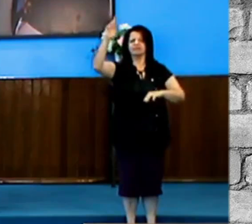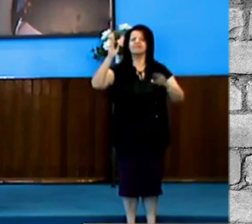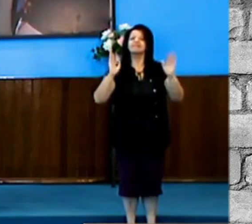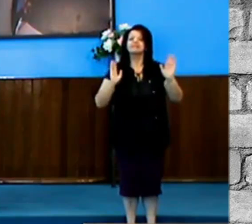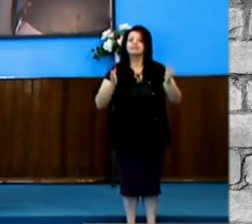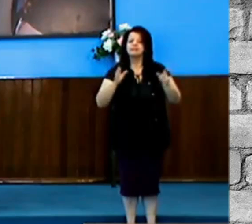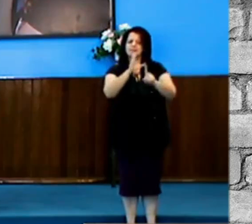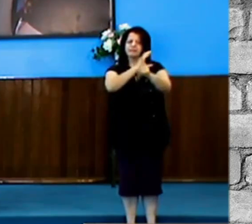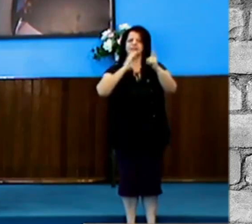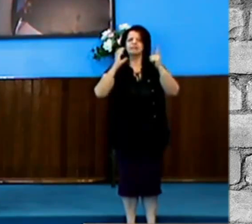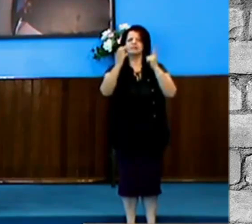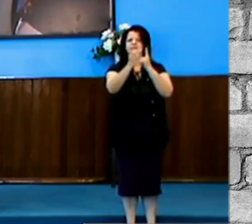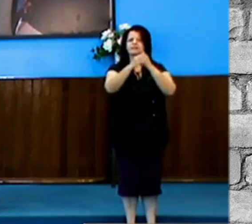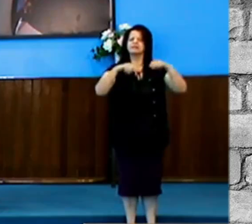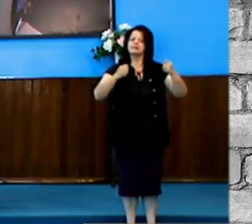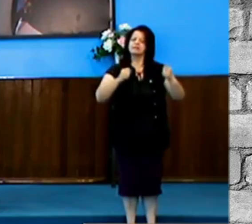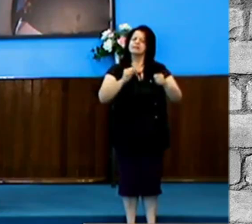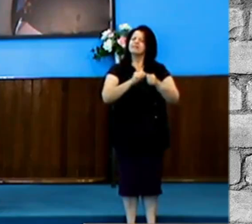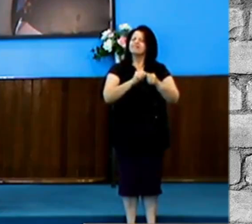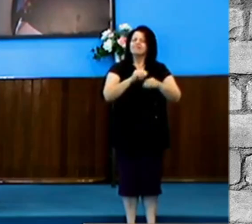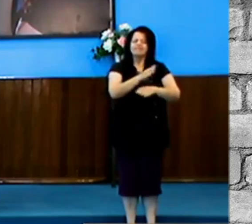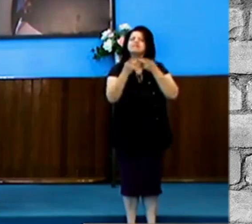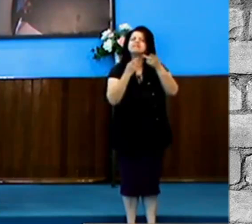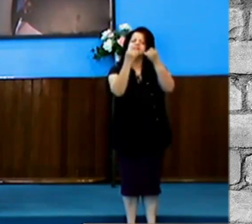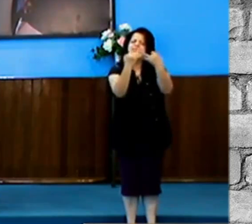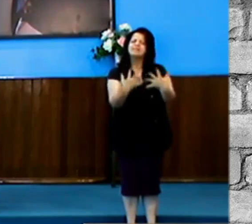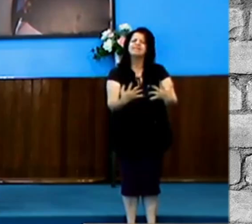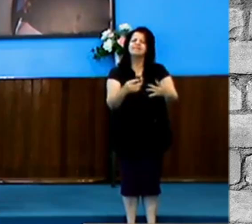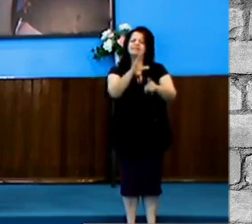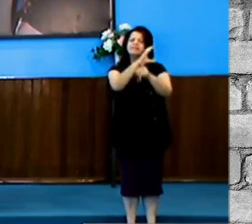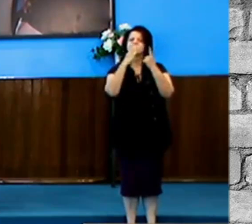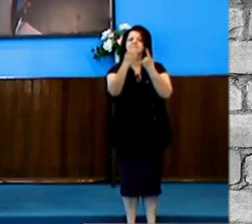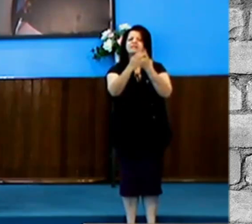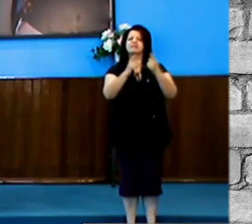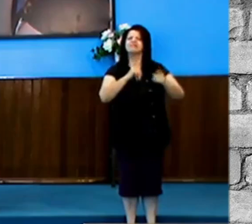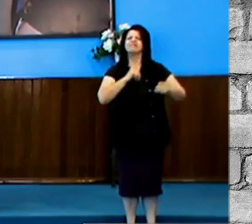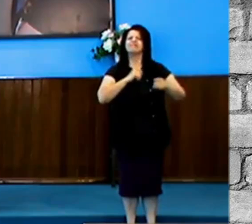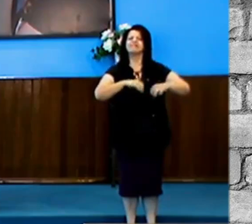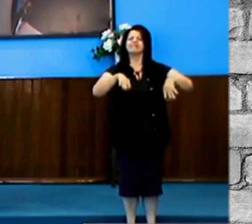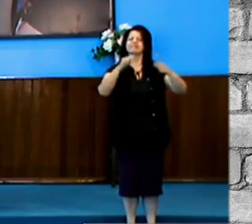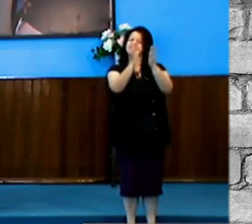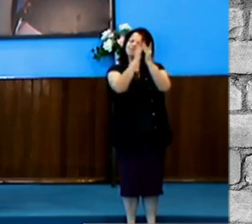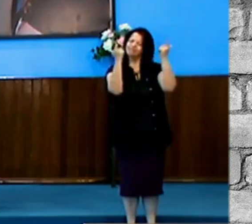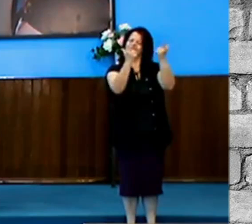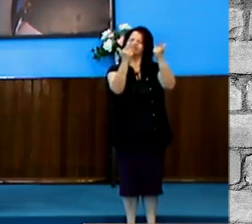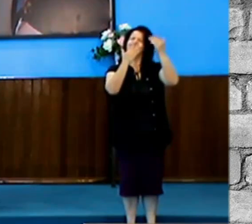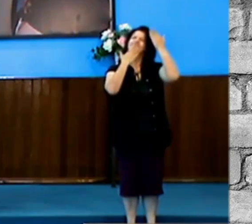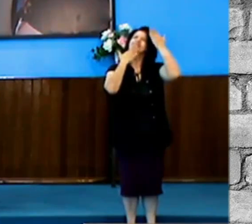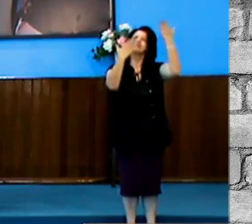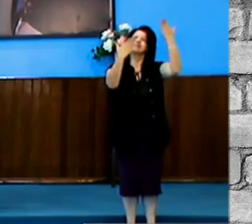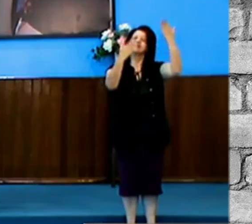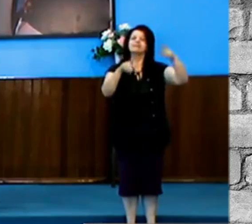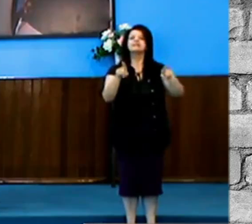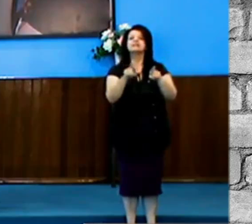fazer aquilo que é próprio de culto. No culto existe leitura das Escrituras com santo temor, a